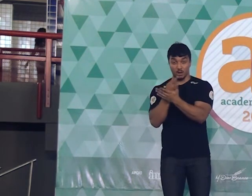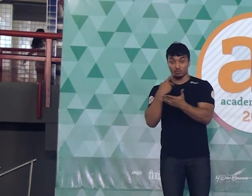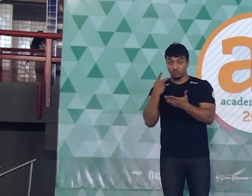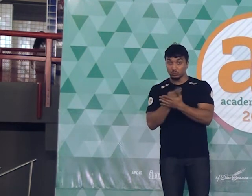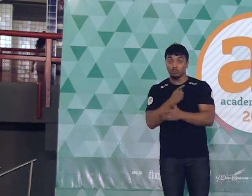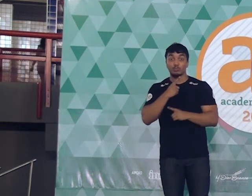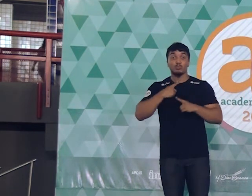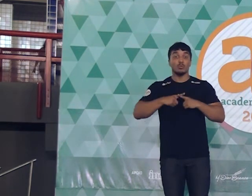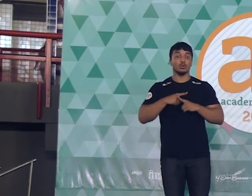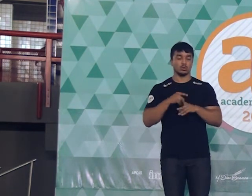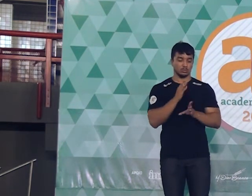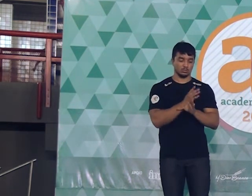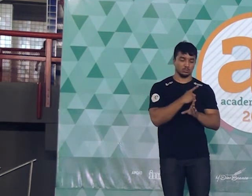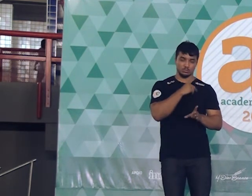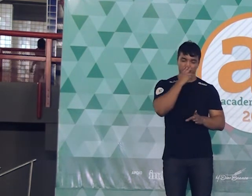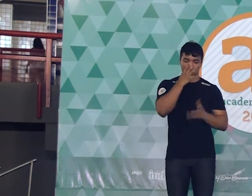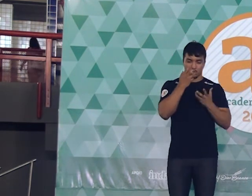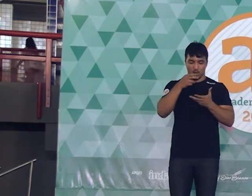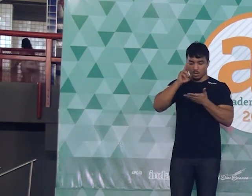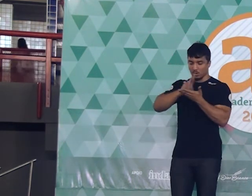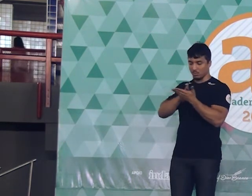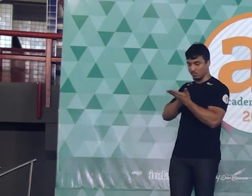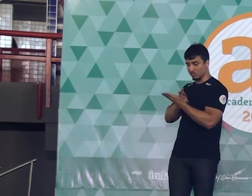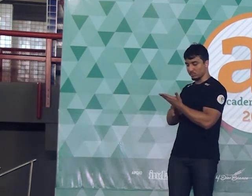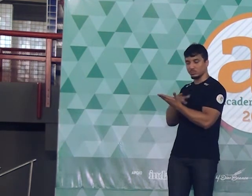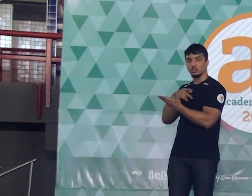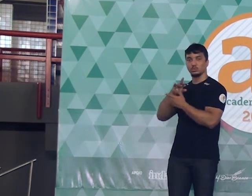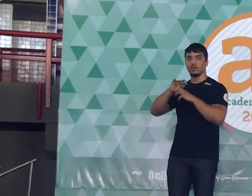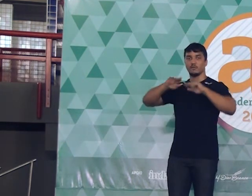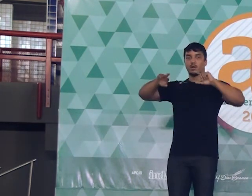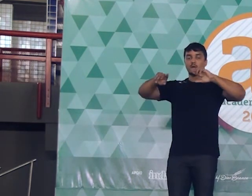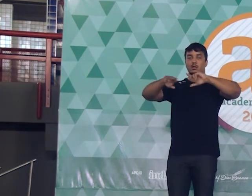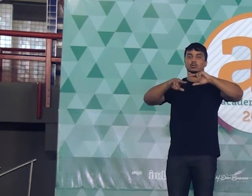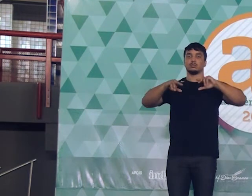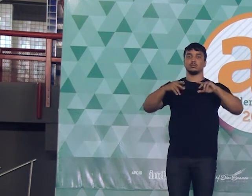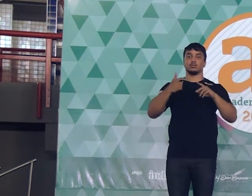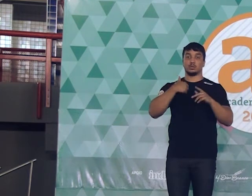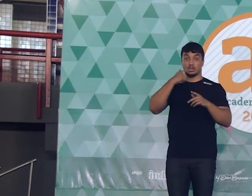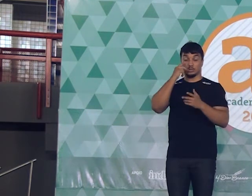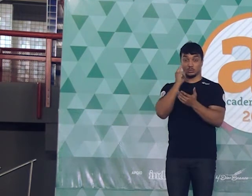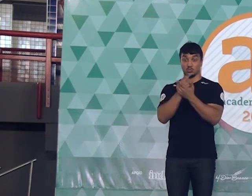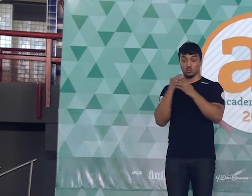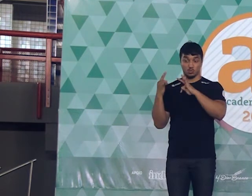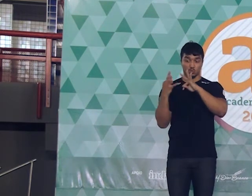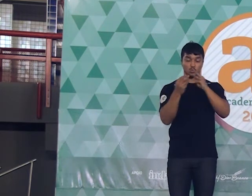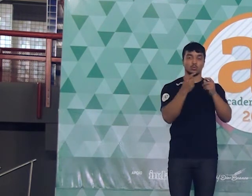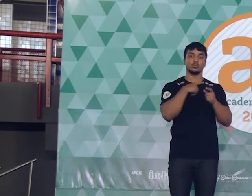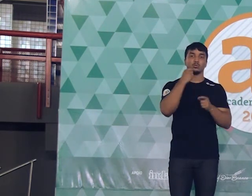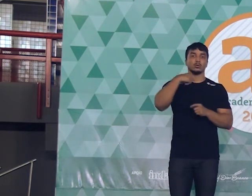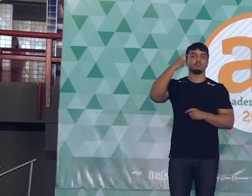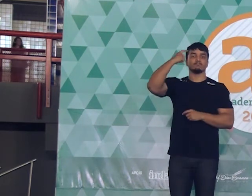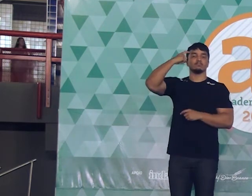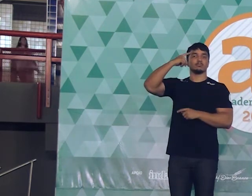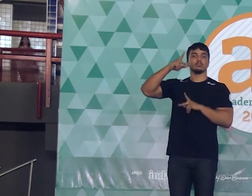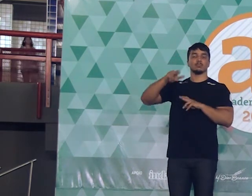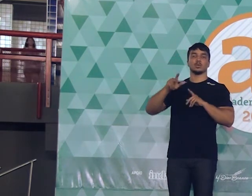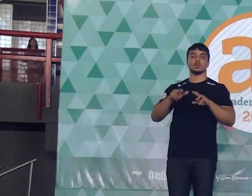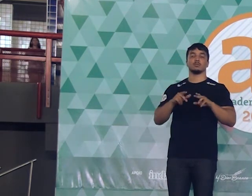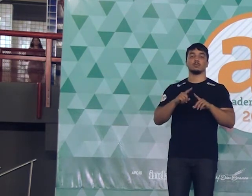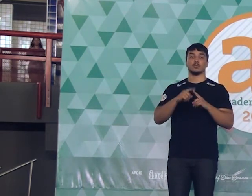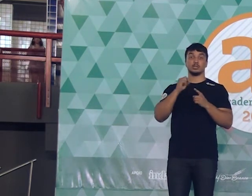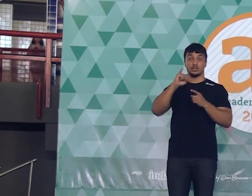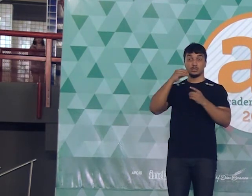de física é a gente querer resolver as questões com unidades variadas. Então, todo mundo tem que ter na mesma unidade.